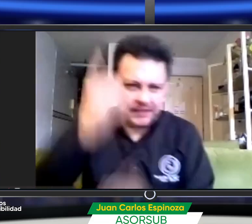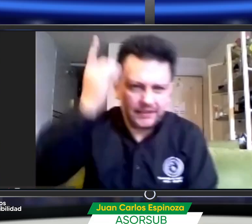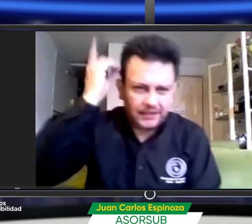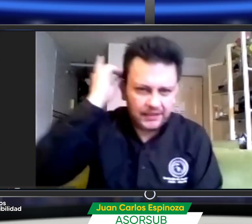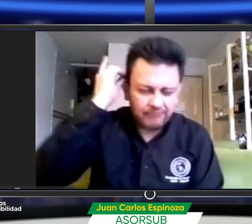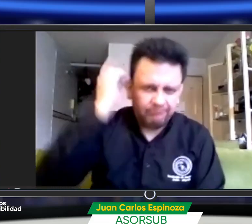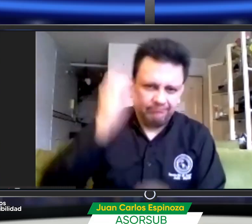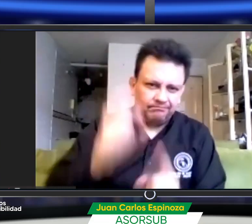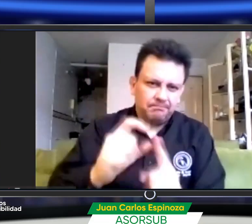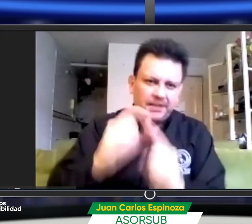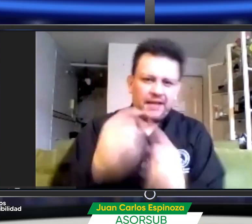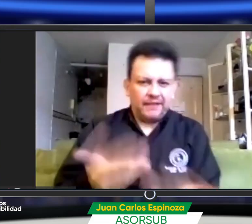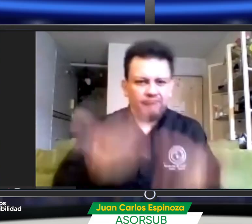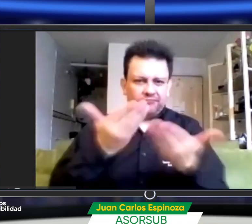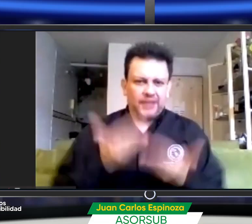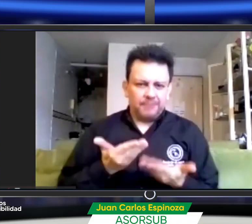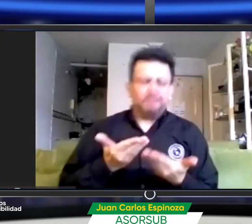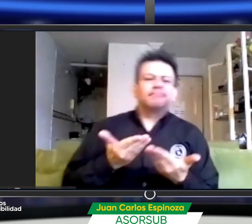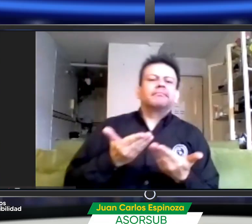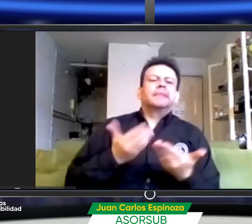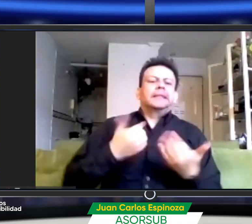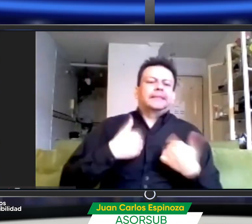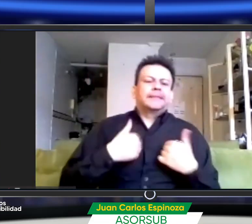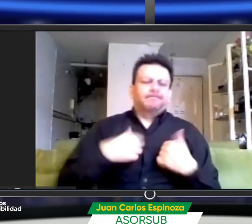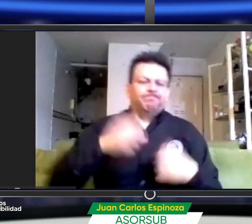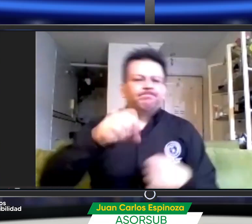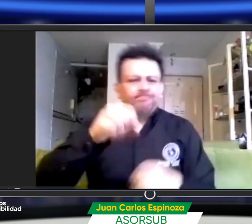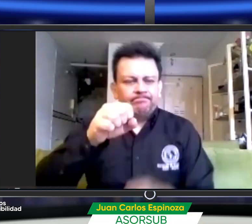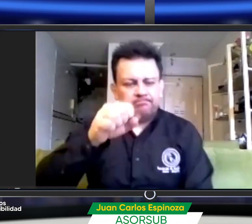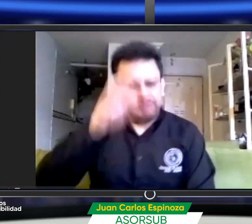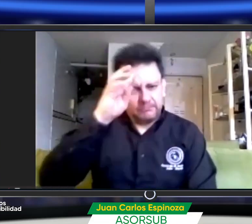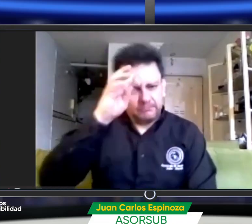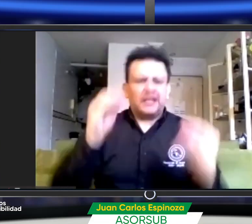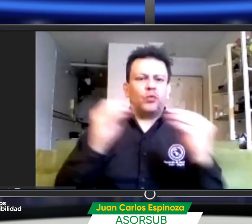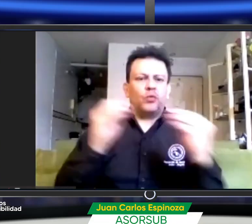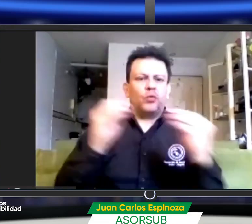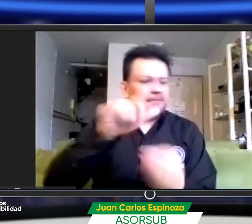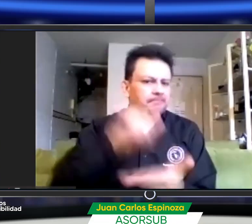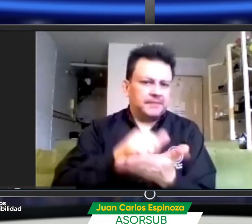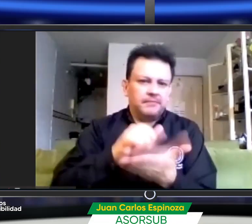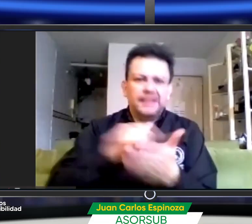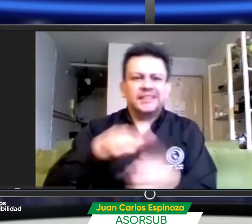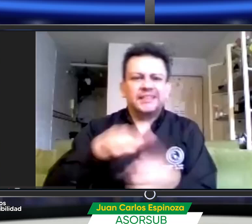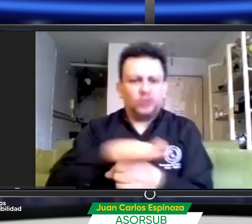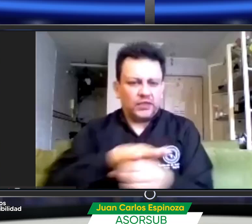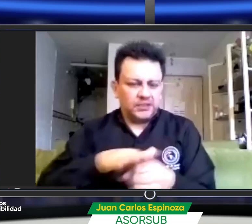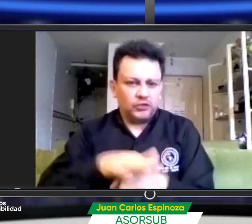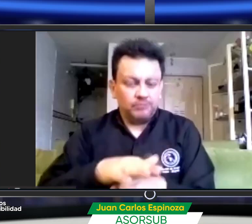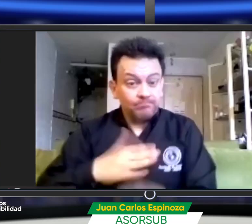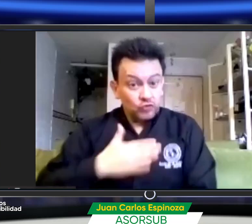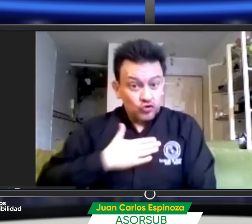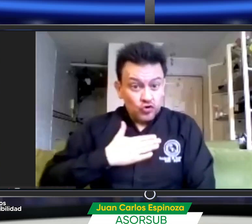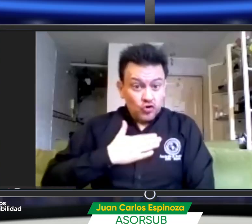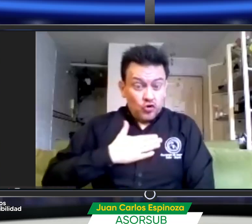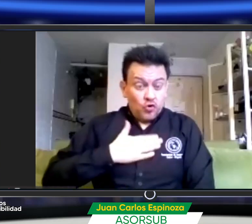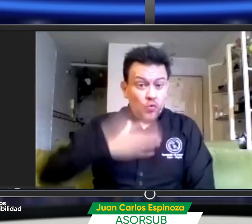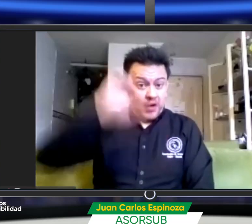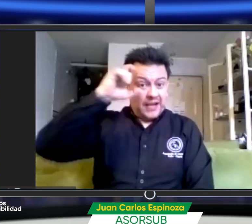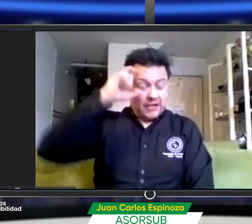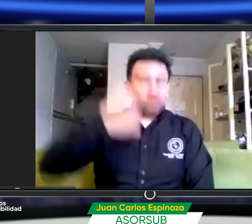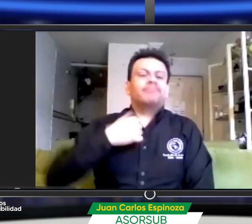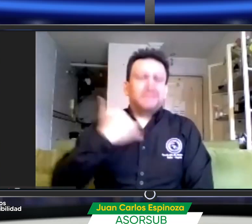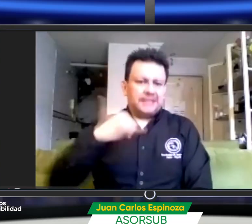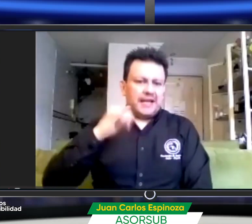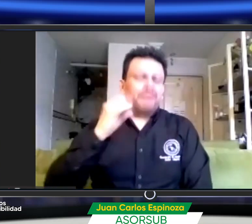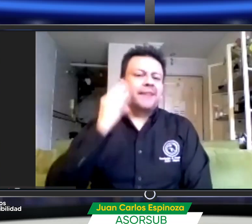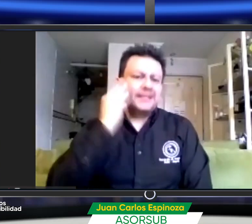Sí, muy buenas tardes. Bueno, gracias Daniel por darme el paso y poder continuar. Estoy de acuerdo con lo que